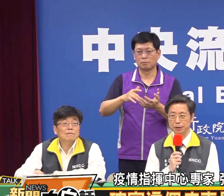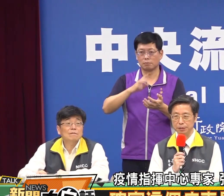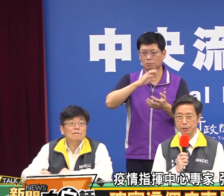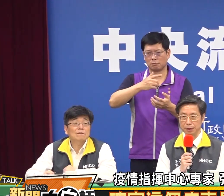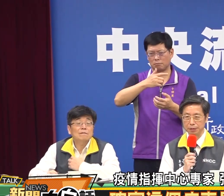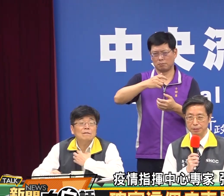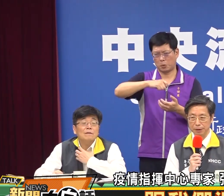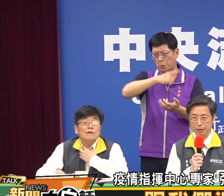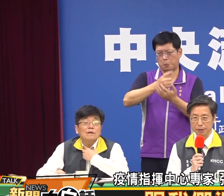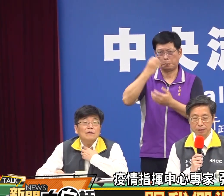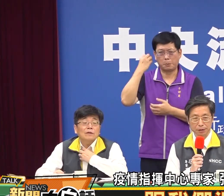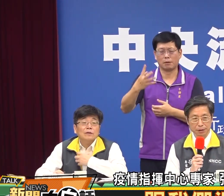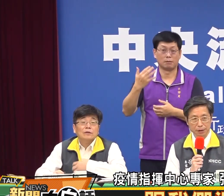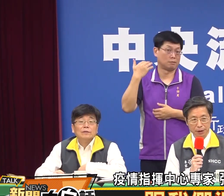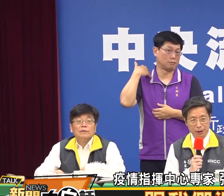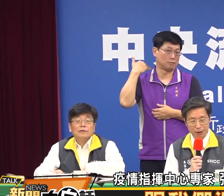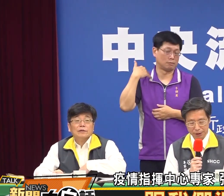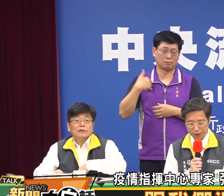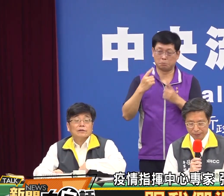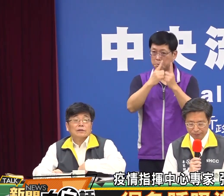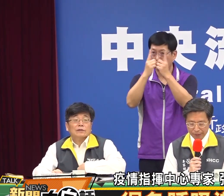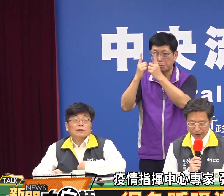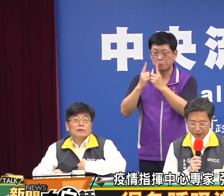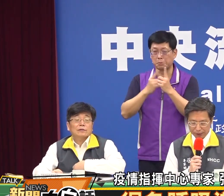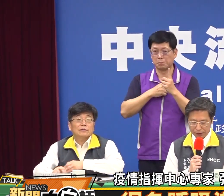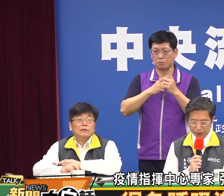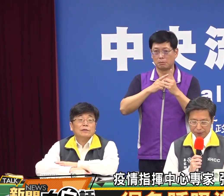全新的病毒，跟我们过去认识